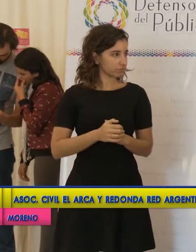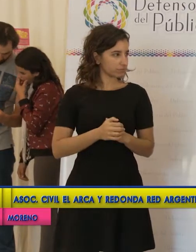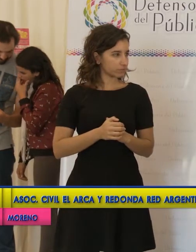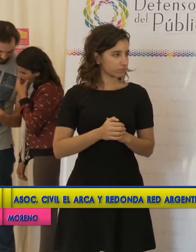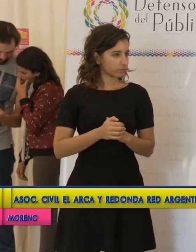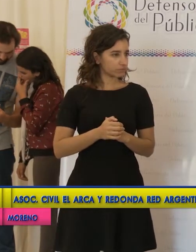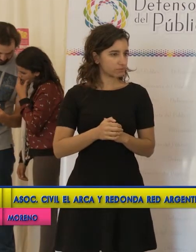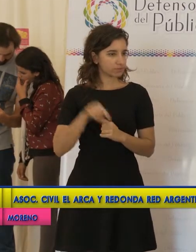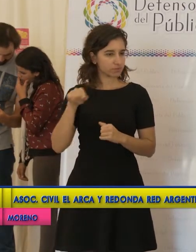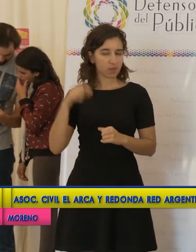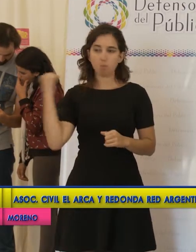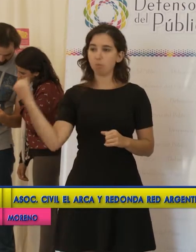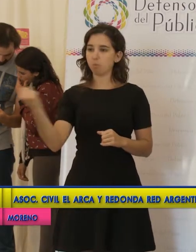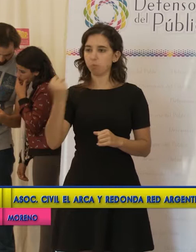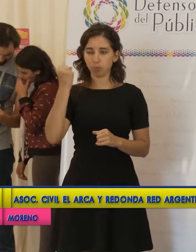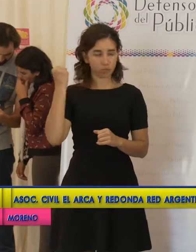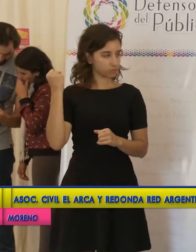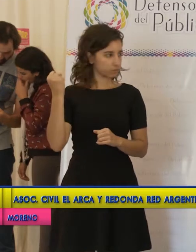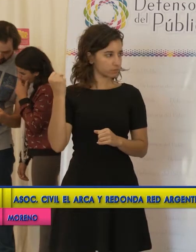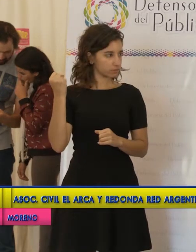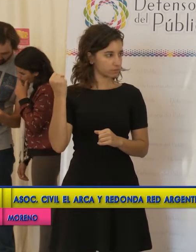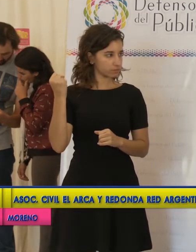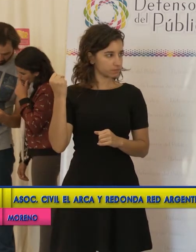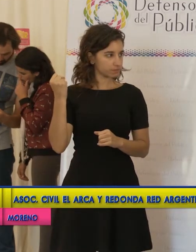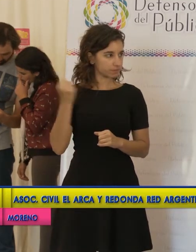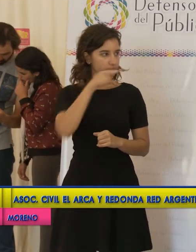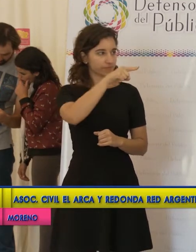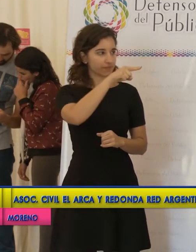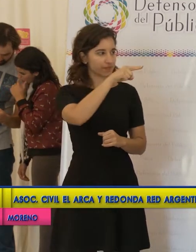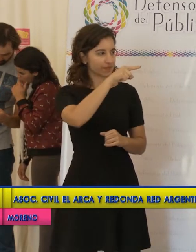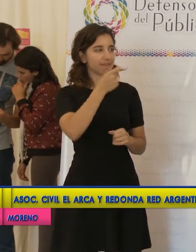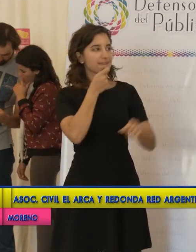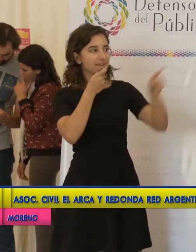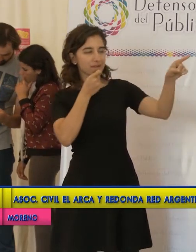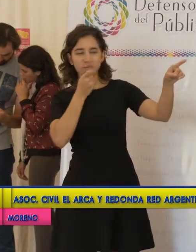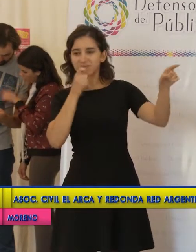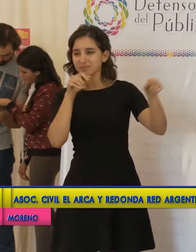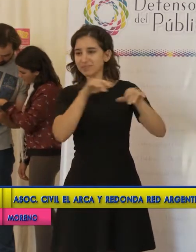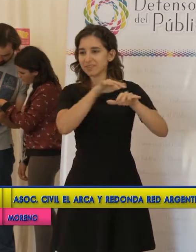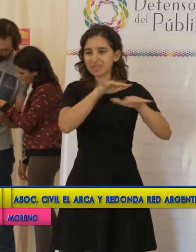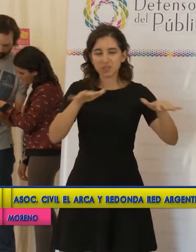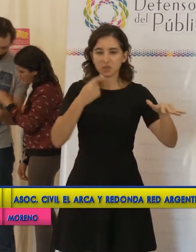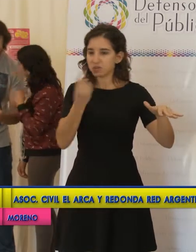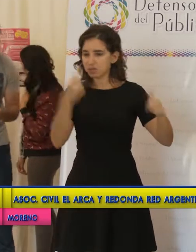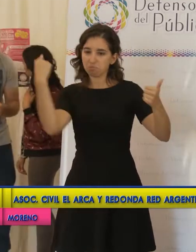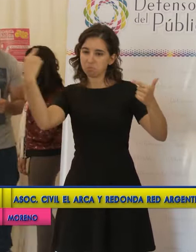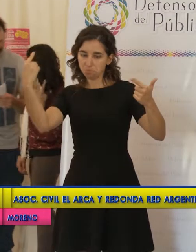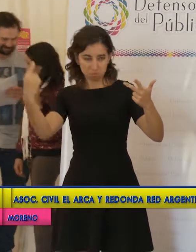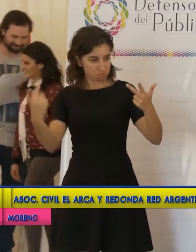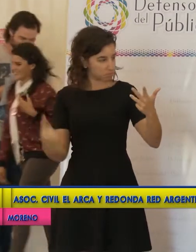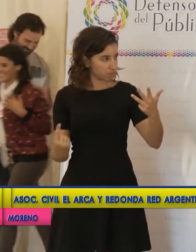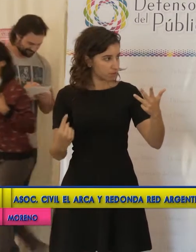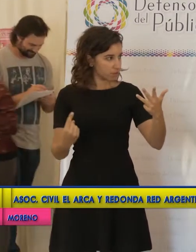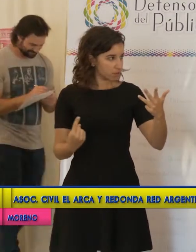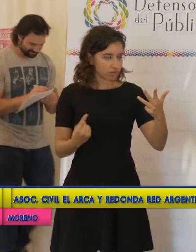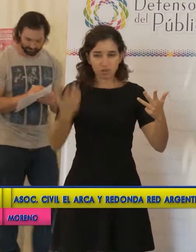una apuesta importante en cuanto a que las diferentes voces, como es este uno de los planteos de los chicos, hay otras tantas manifestaciones que